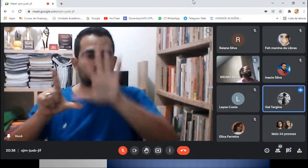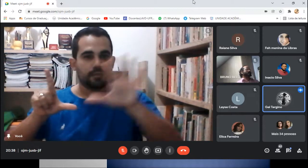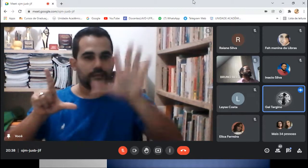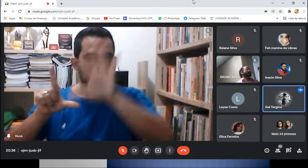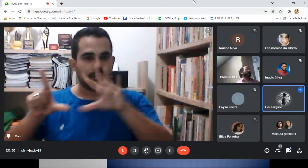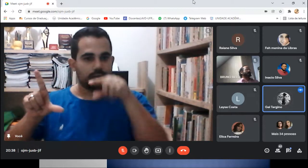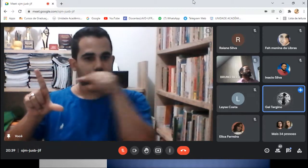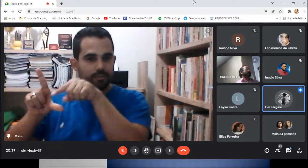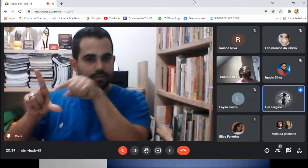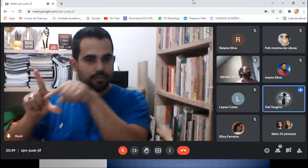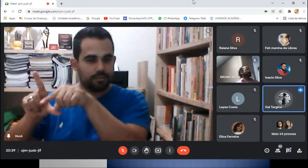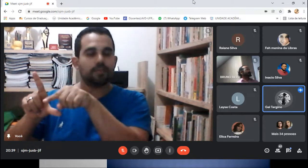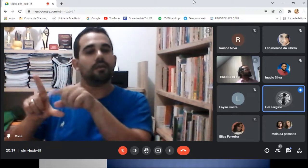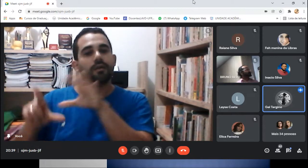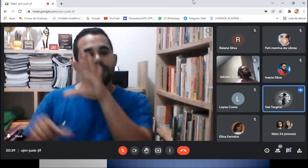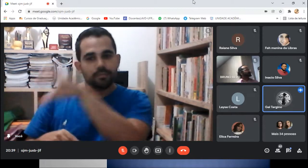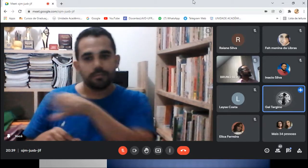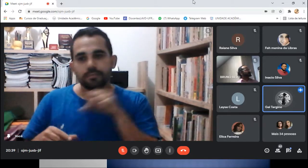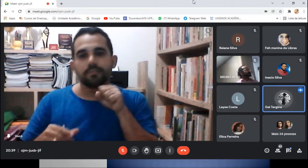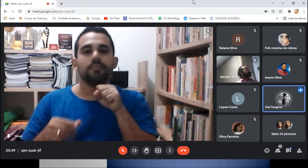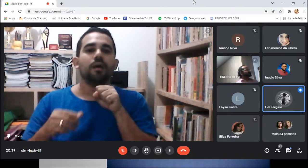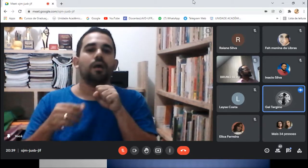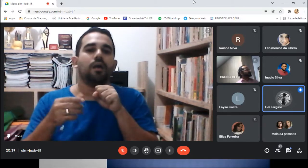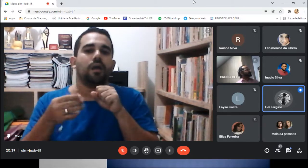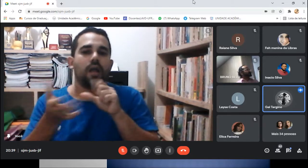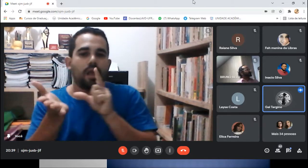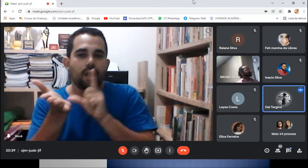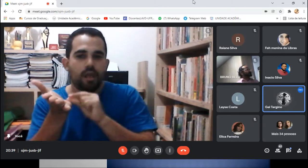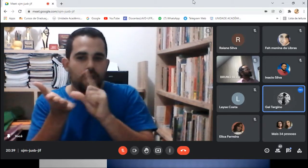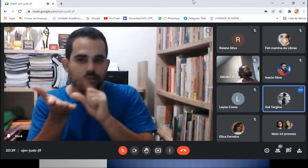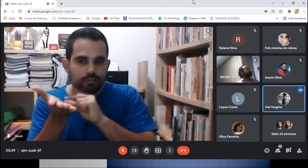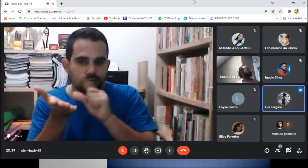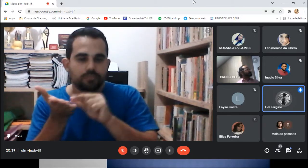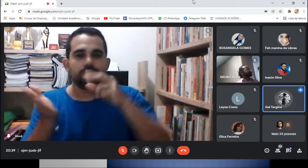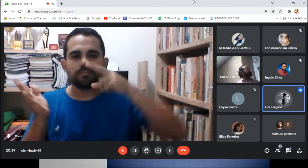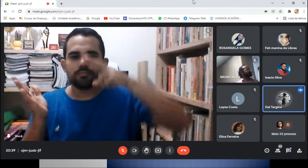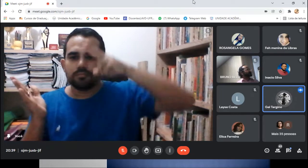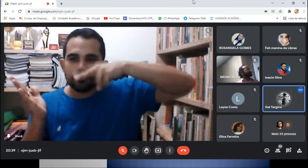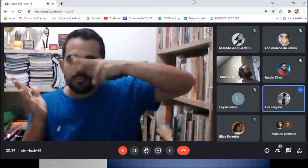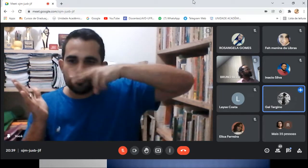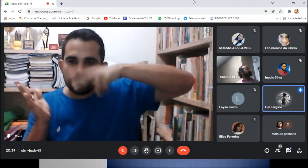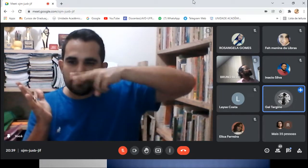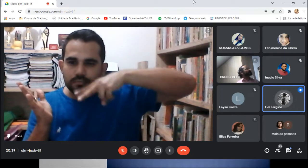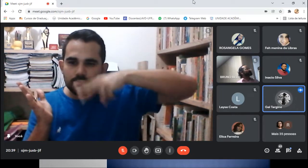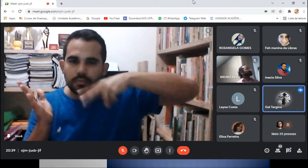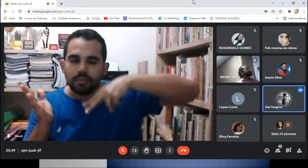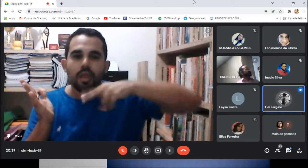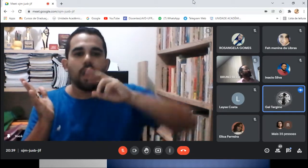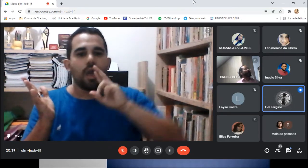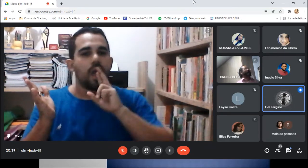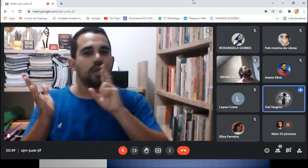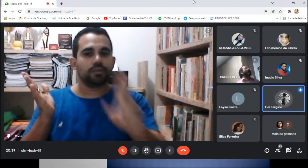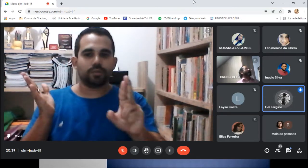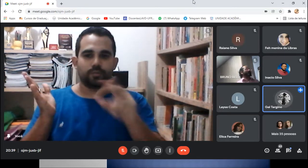Que em janeiro também, e lá na plataforma, vocês vão ter os artigos para ler sobre